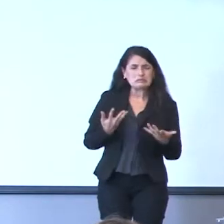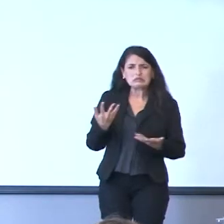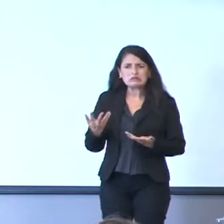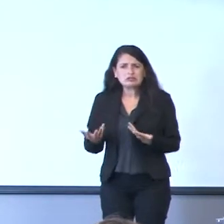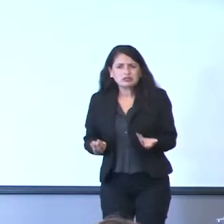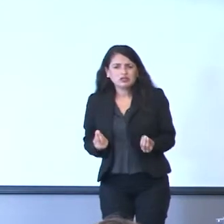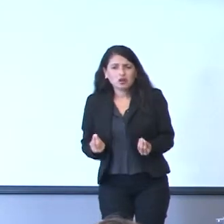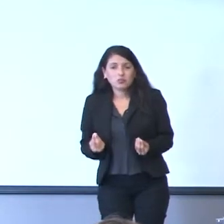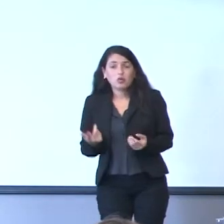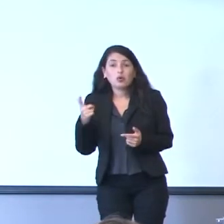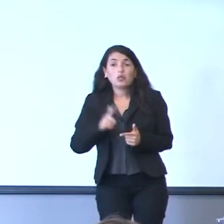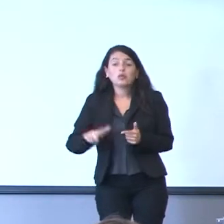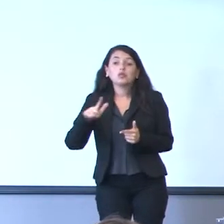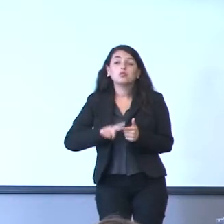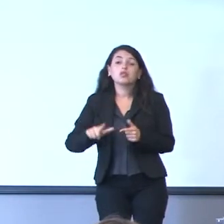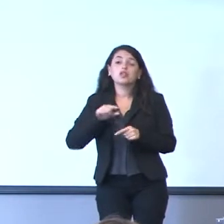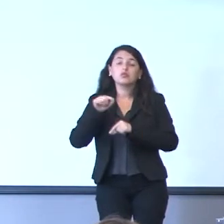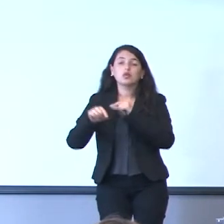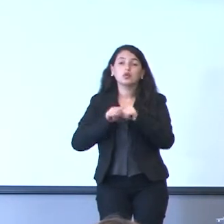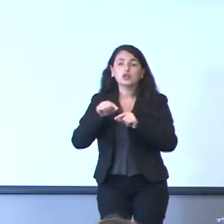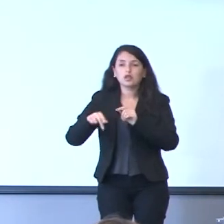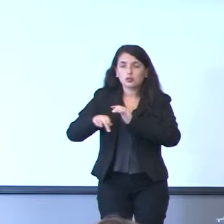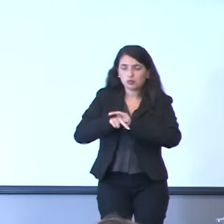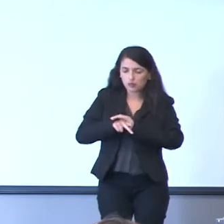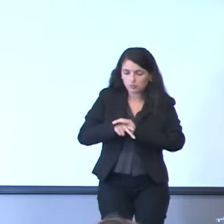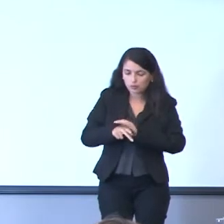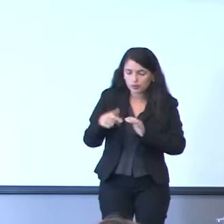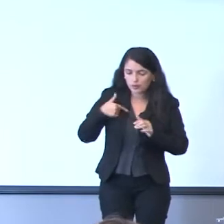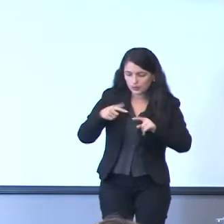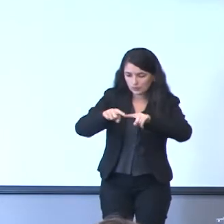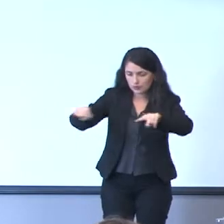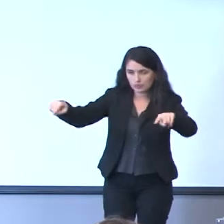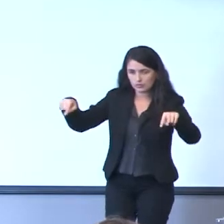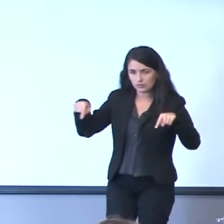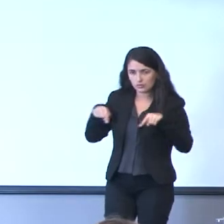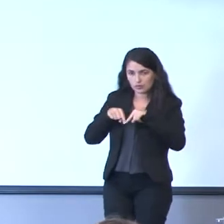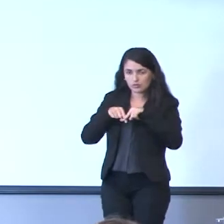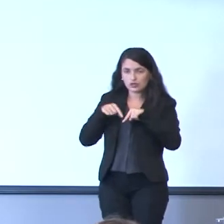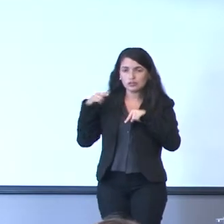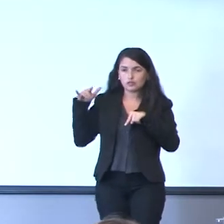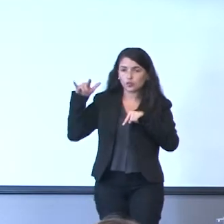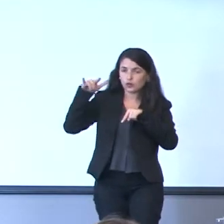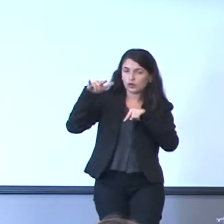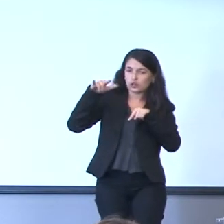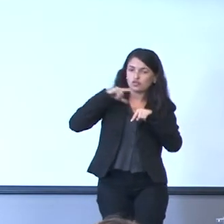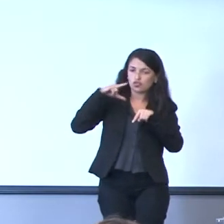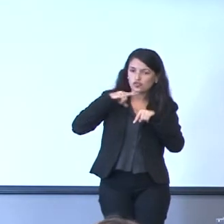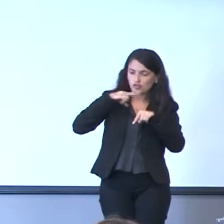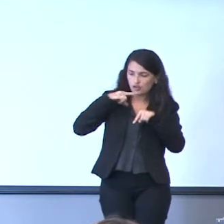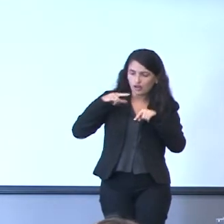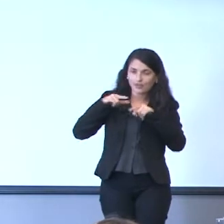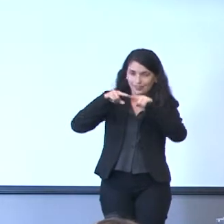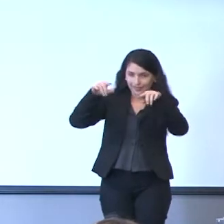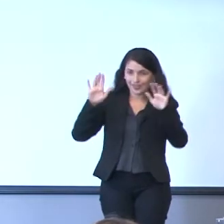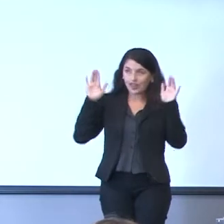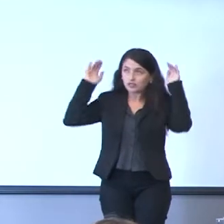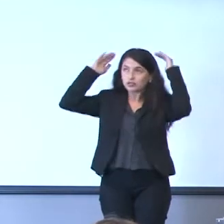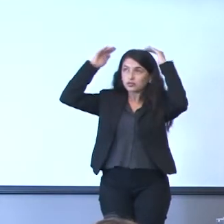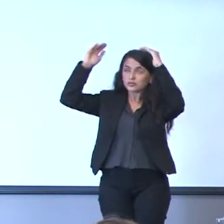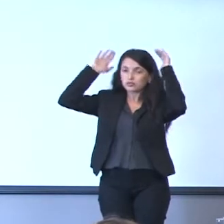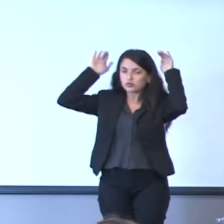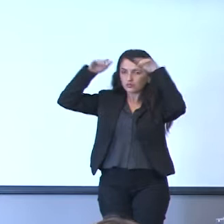de que o problema era no design do cockpit, né, das cabines dos caças. Bom, a gente